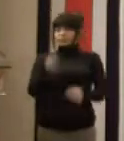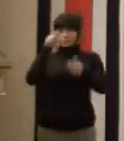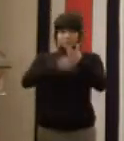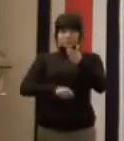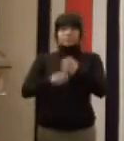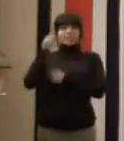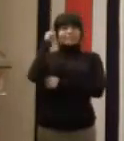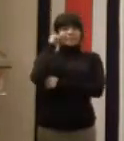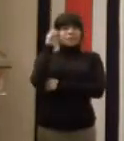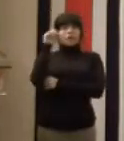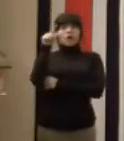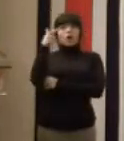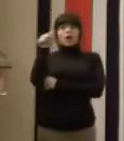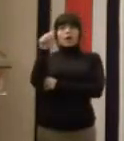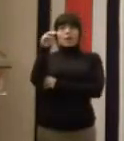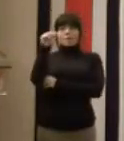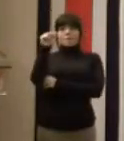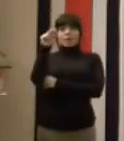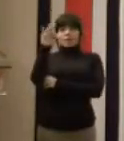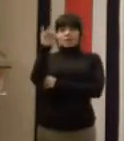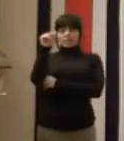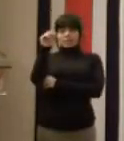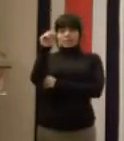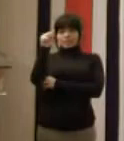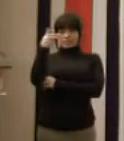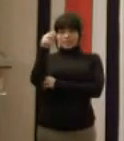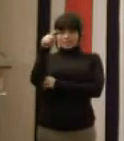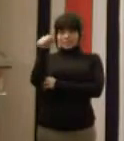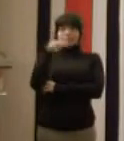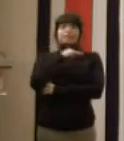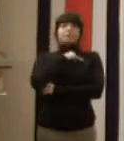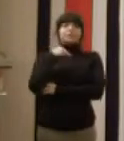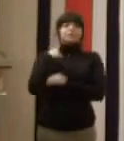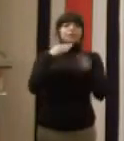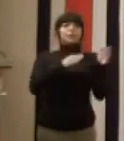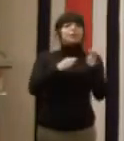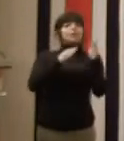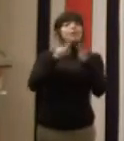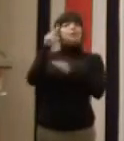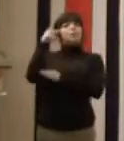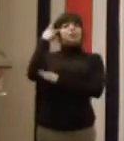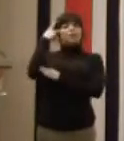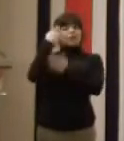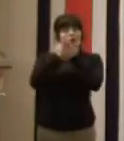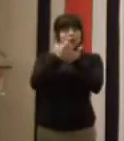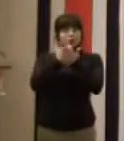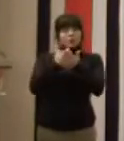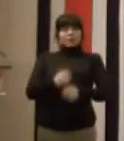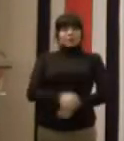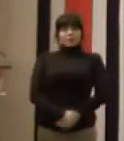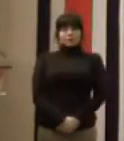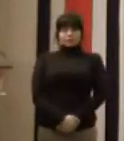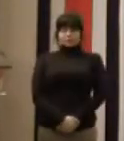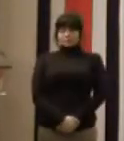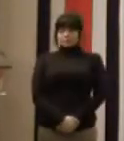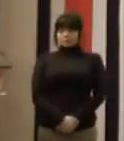Firma la señora Olga Marta Sánchez Oviedo, ministra de Planificación y Política Económica.